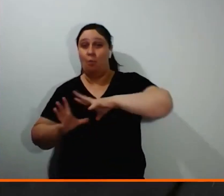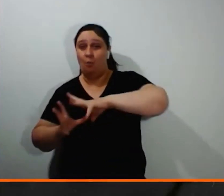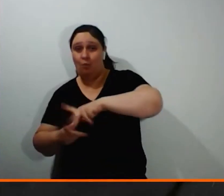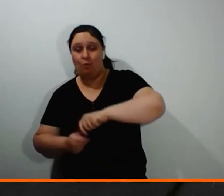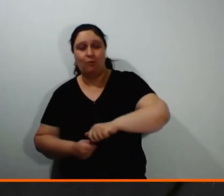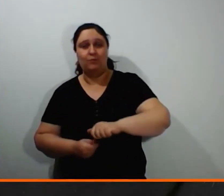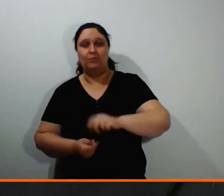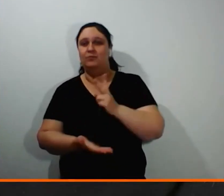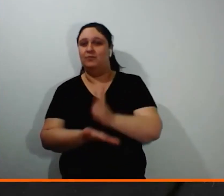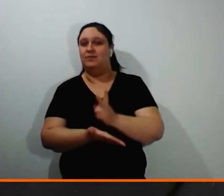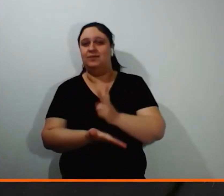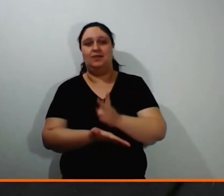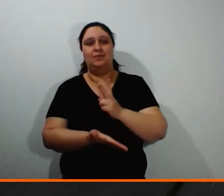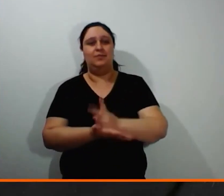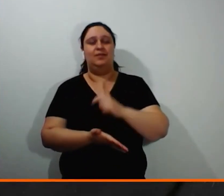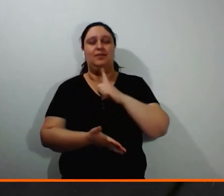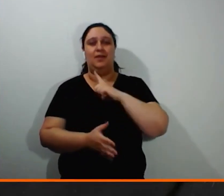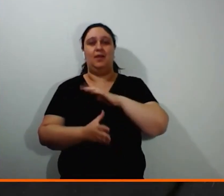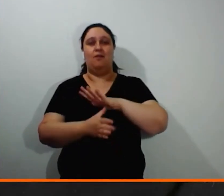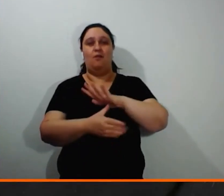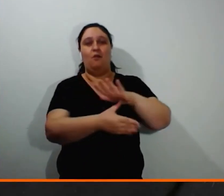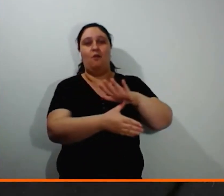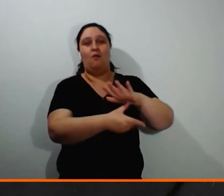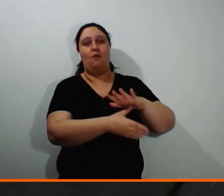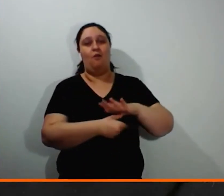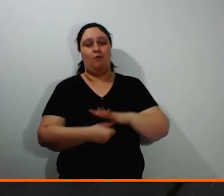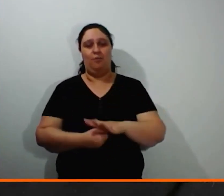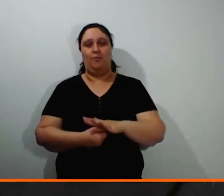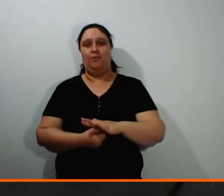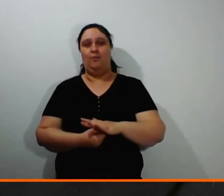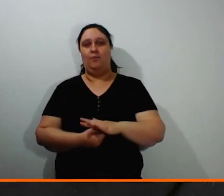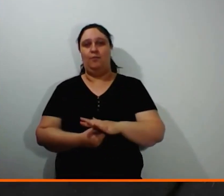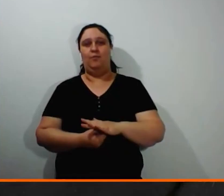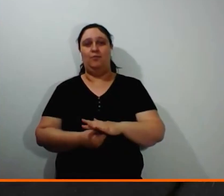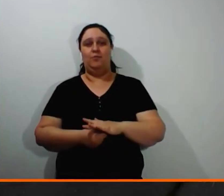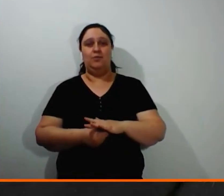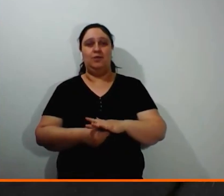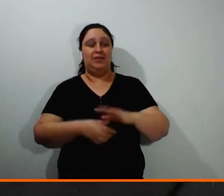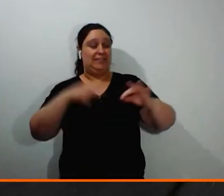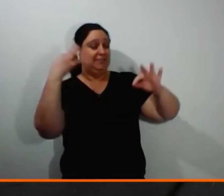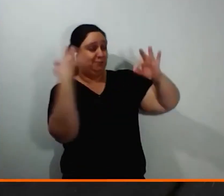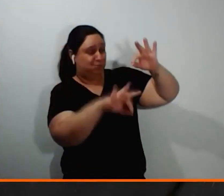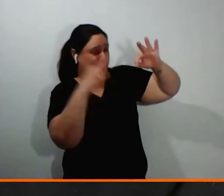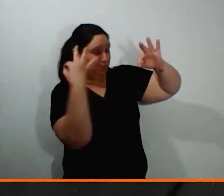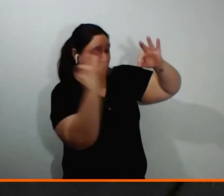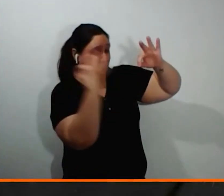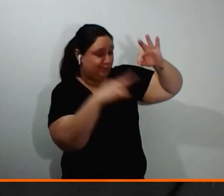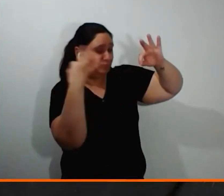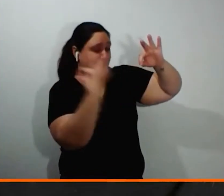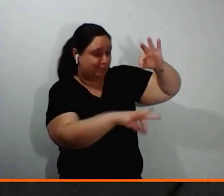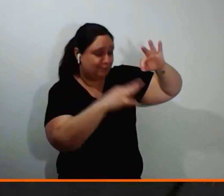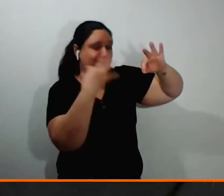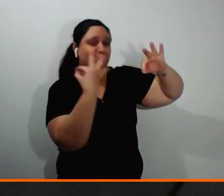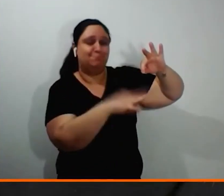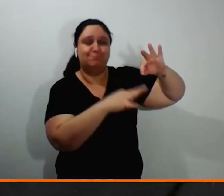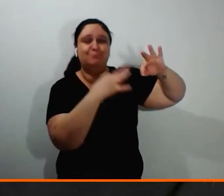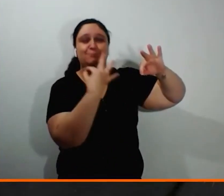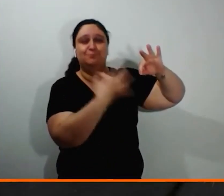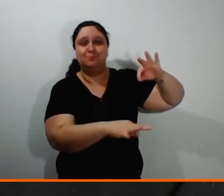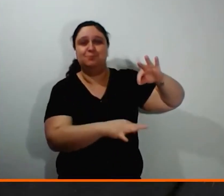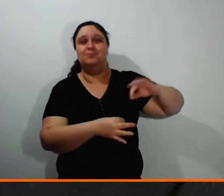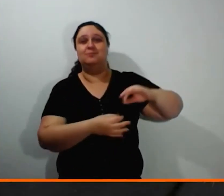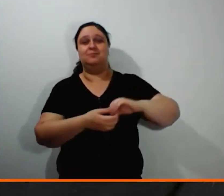mundo e causar-lhe muitos ferimentos, o mundo machuca você, e